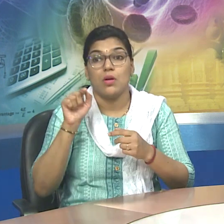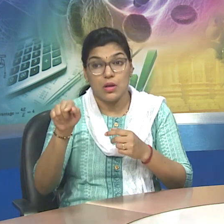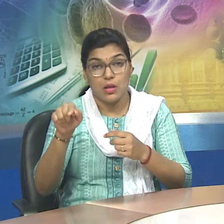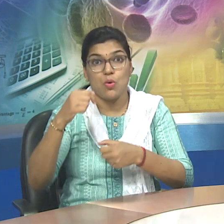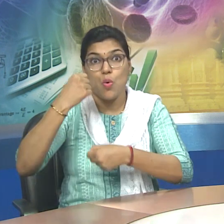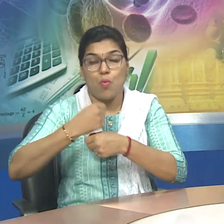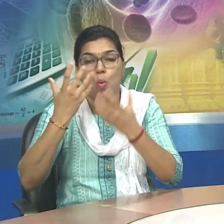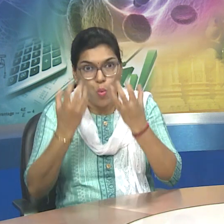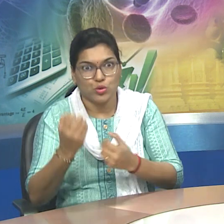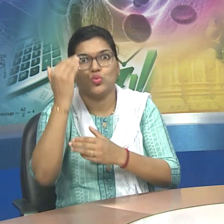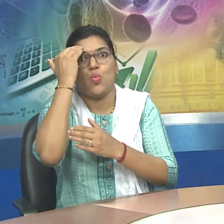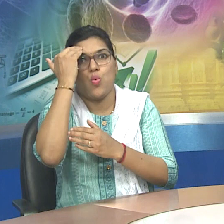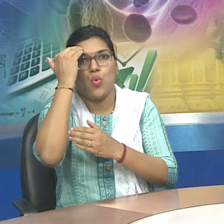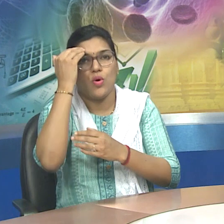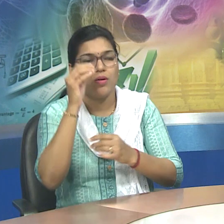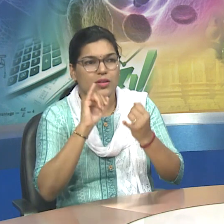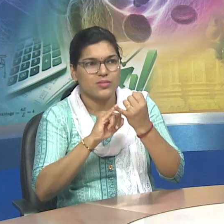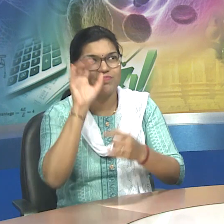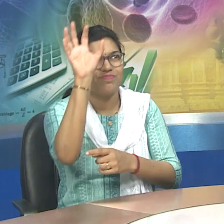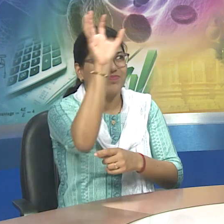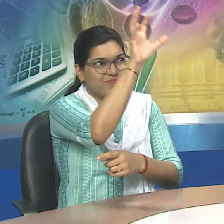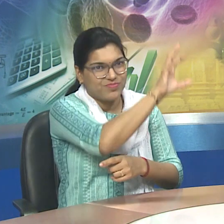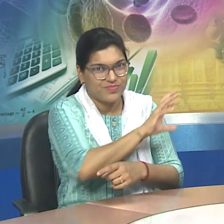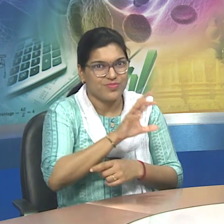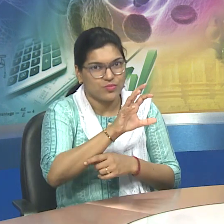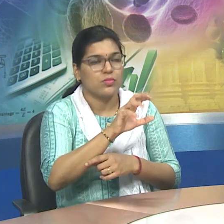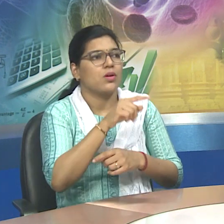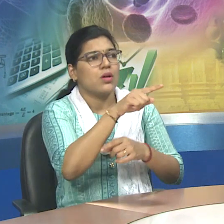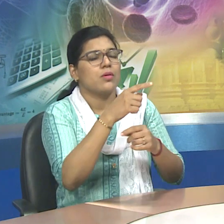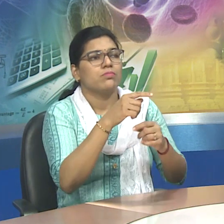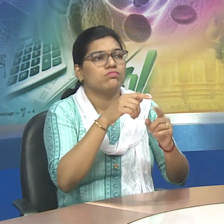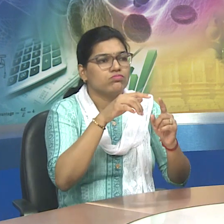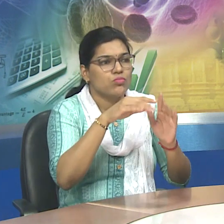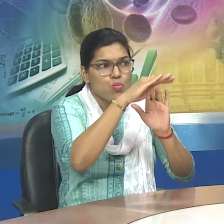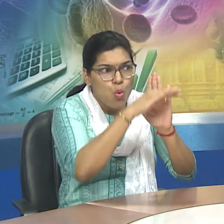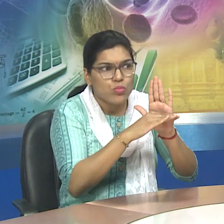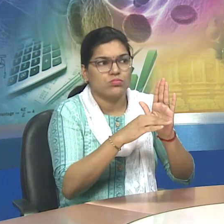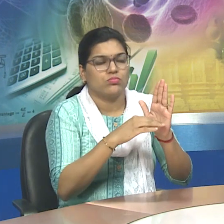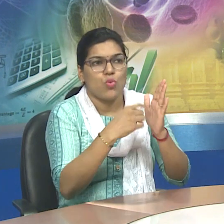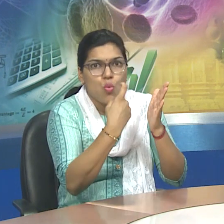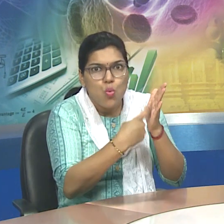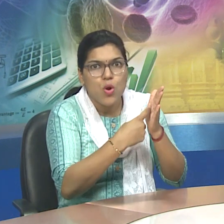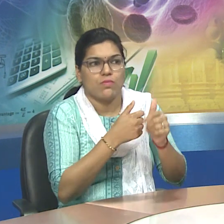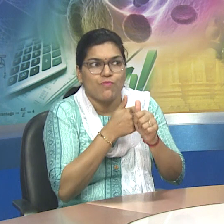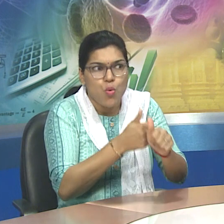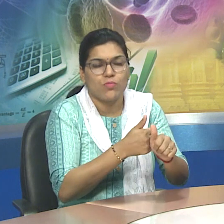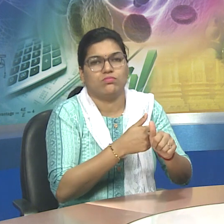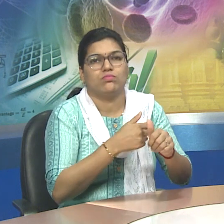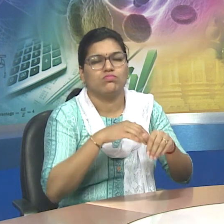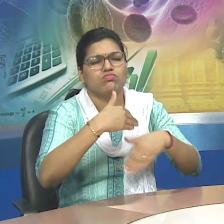बनाए जाते हैं, सरकार जिनको बनाती है, वे सभी राज्यों के द्वारा ही, अर्थात जो स्टेट्स हैं उन्हीं